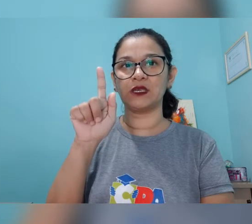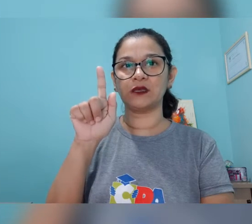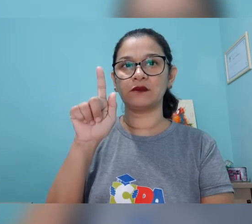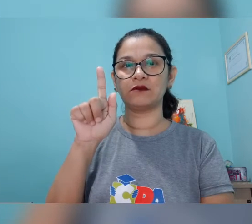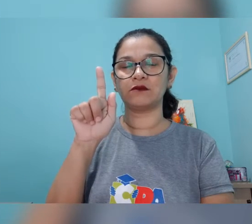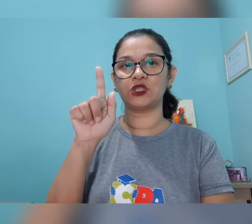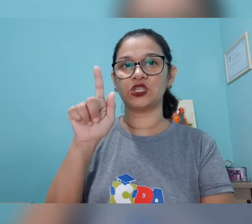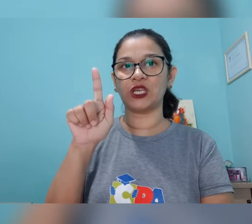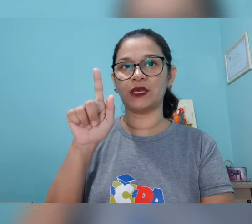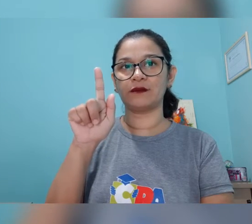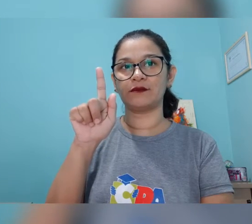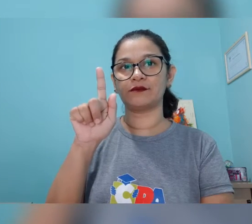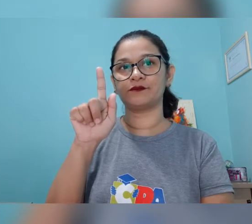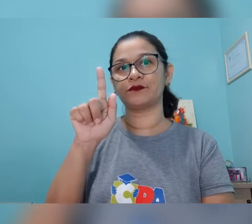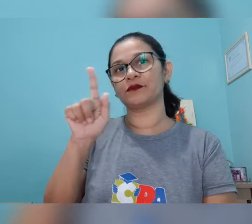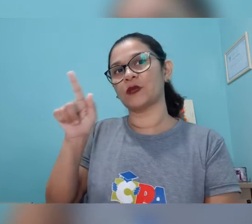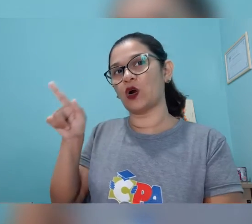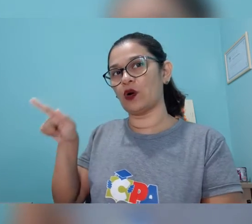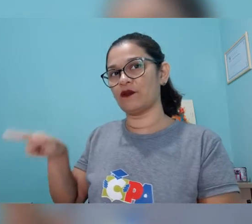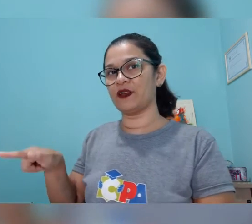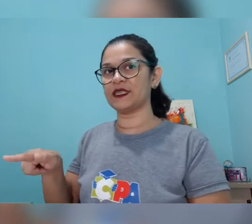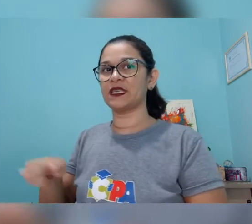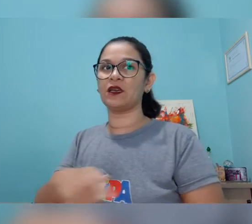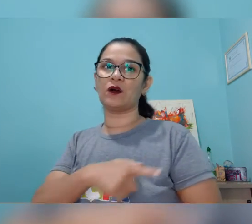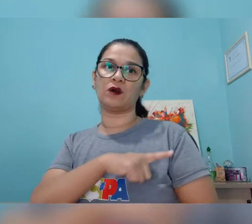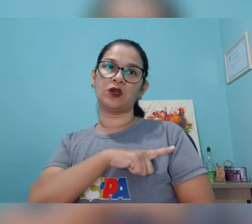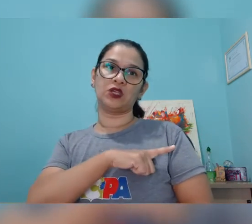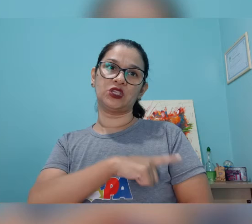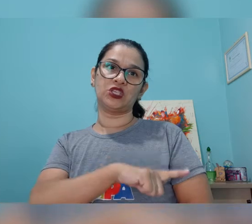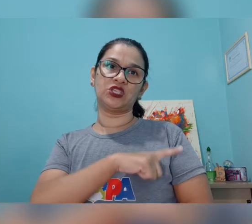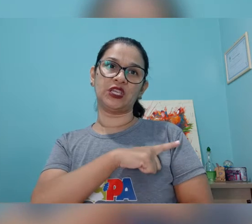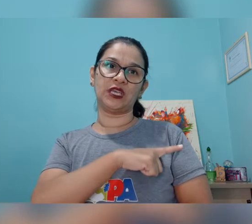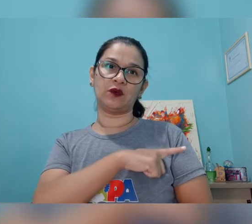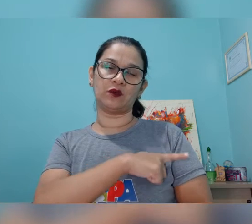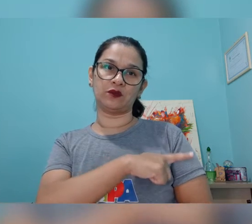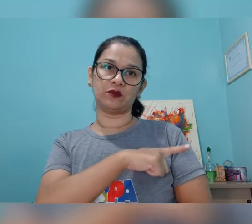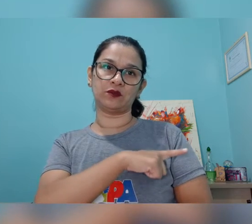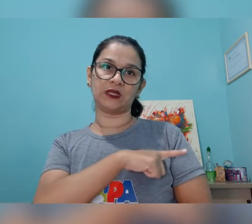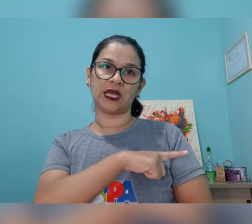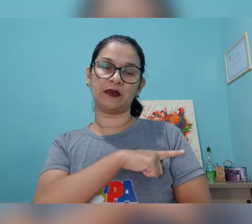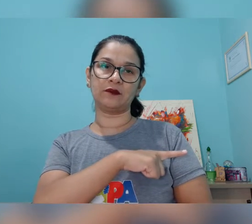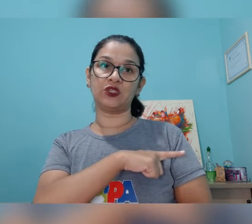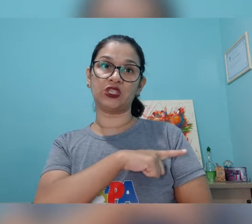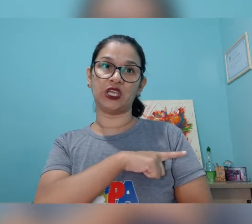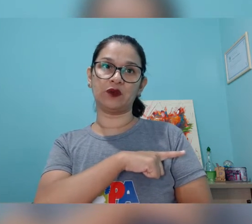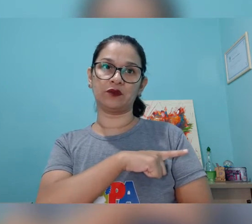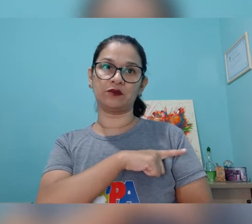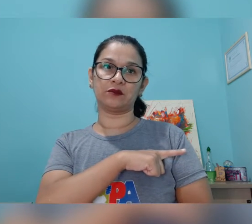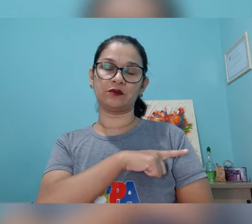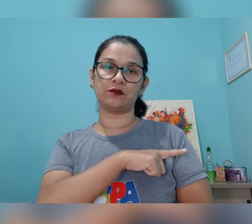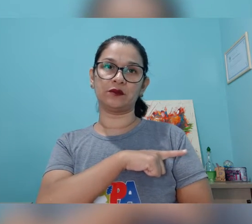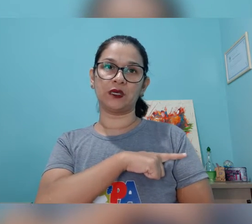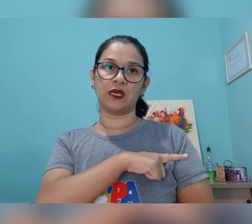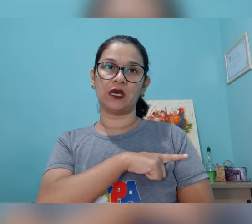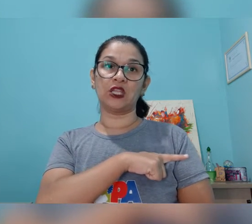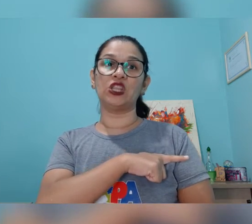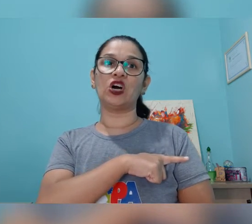em G. Ó, fez aqui, ó. Genro, tá? Genro.